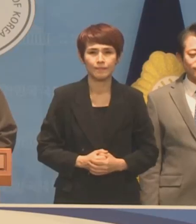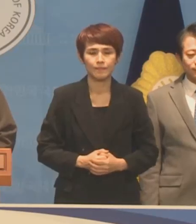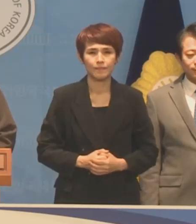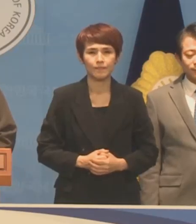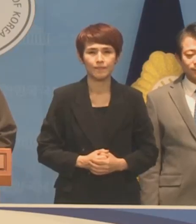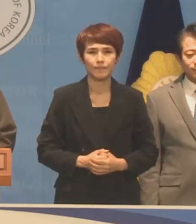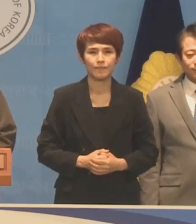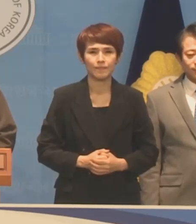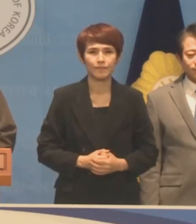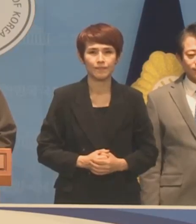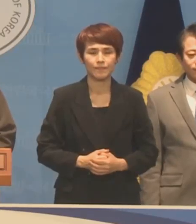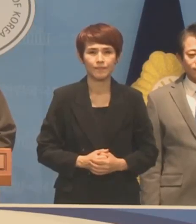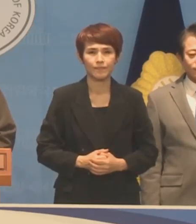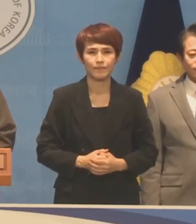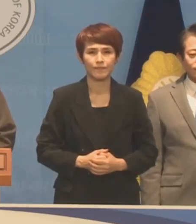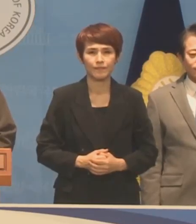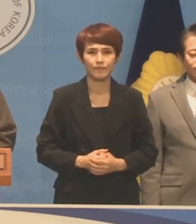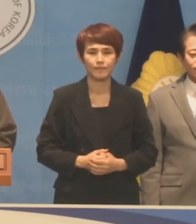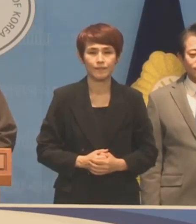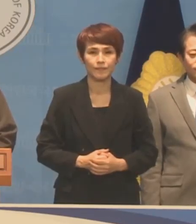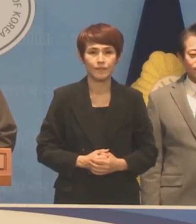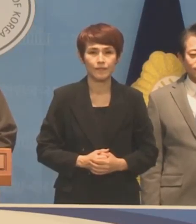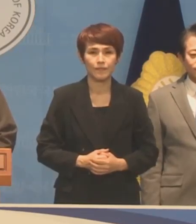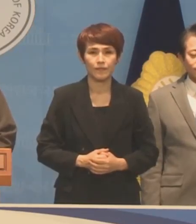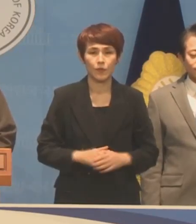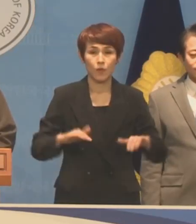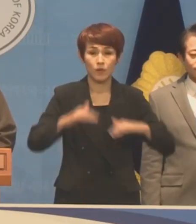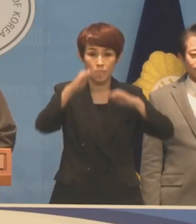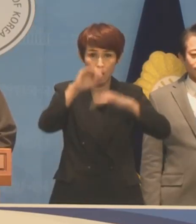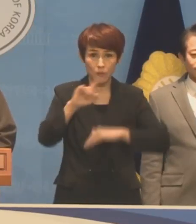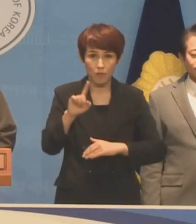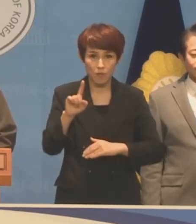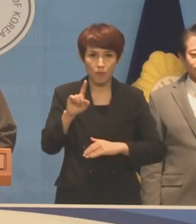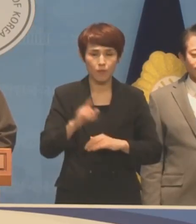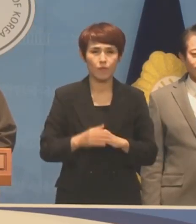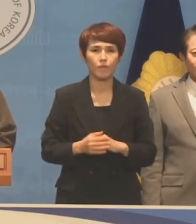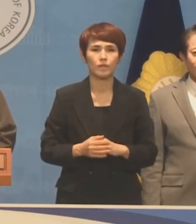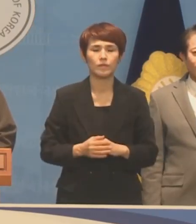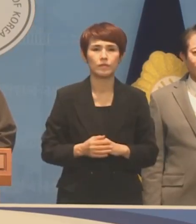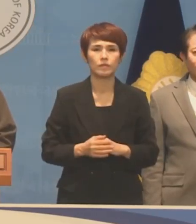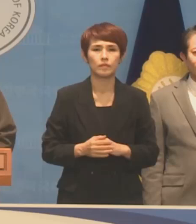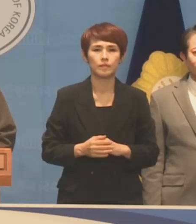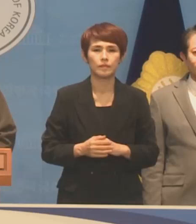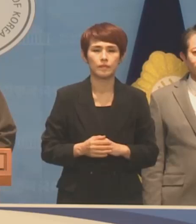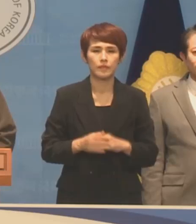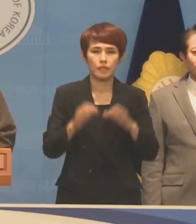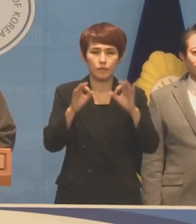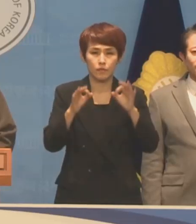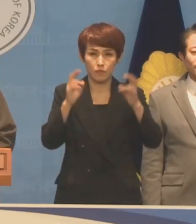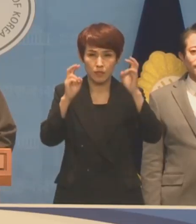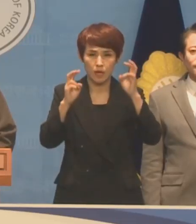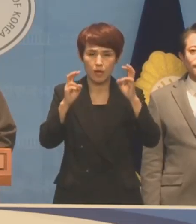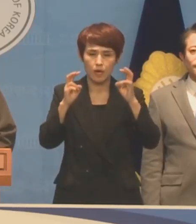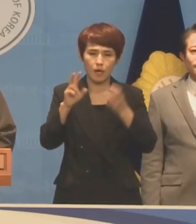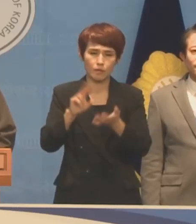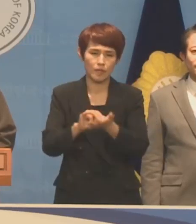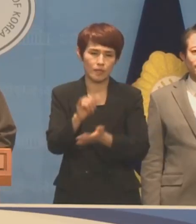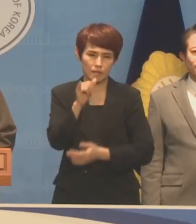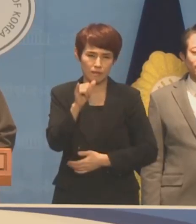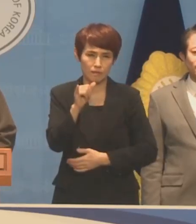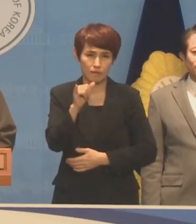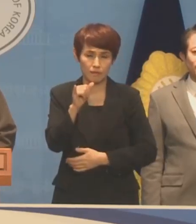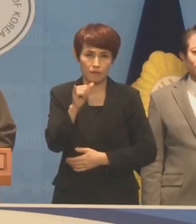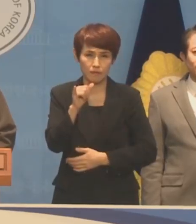회견 시작하도록 하겠습니다. 오늘 기자회견은 부실금융기관 지정 이후 3년째 정상화에